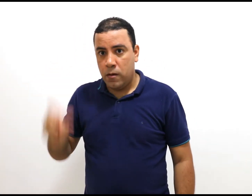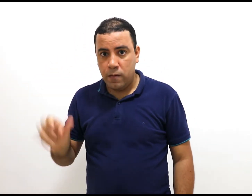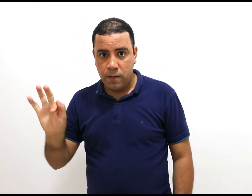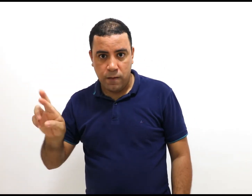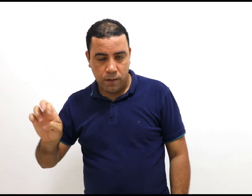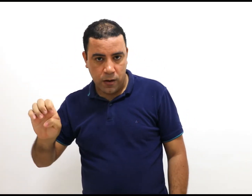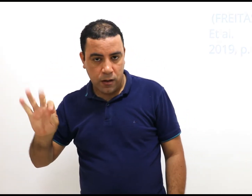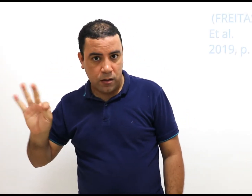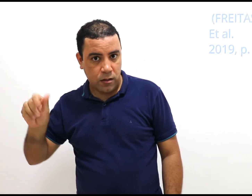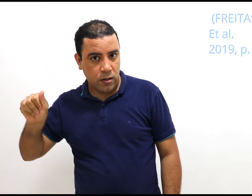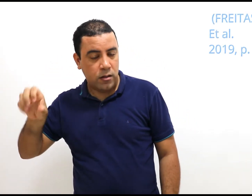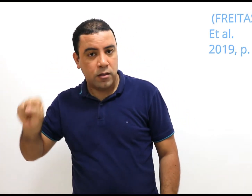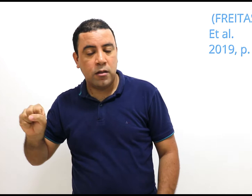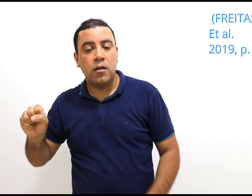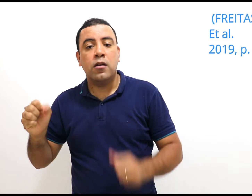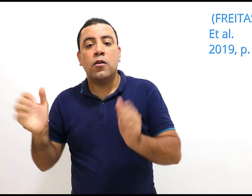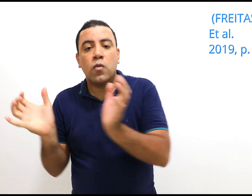seus colaboradores